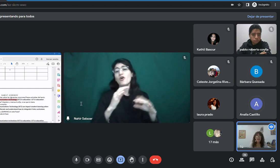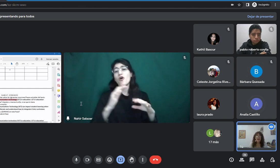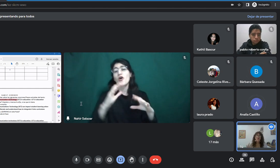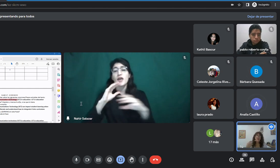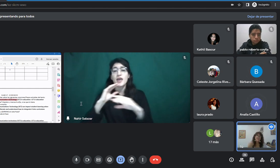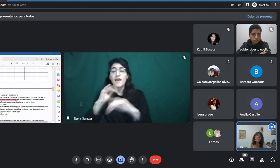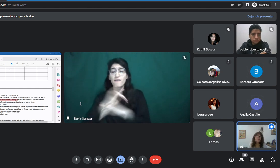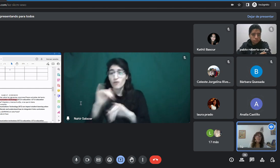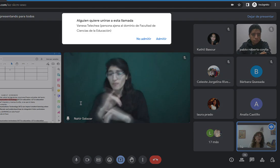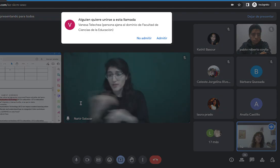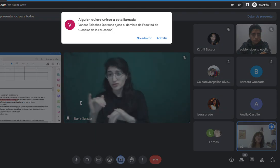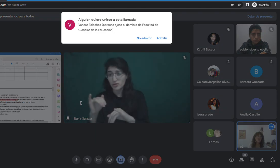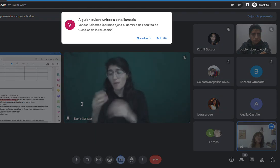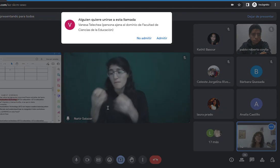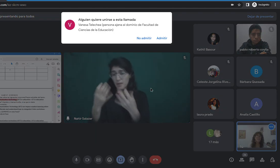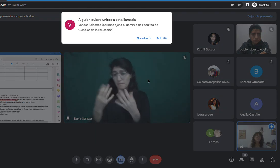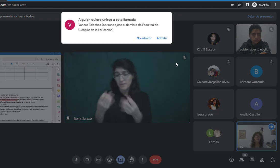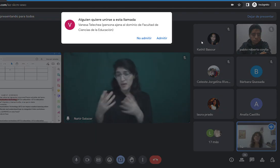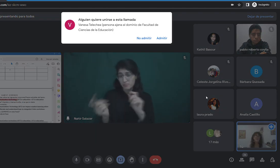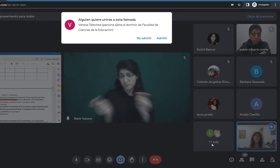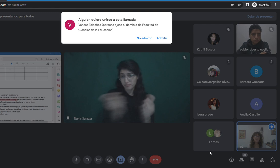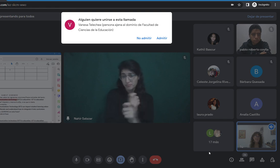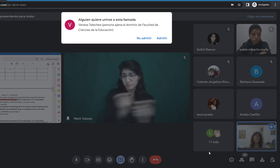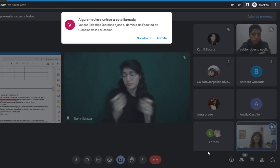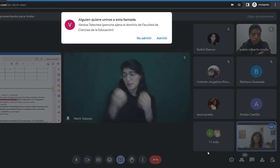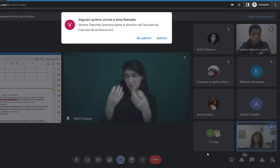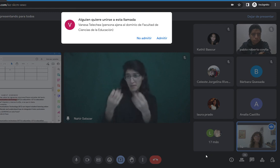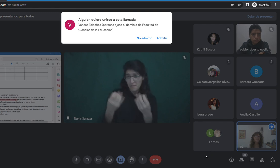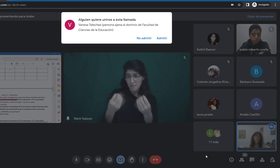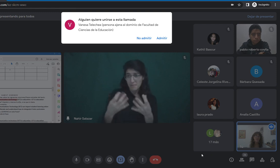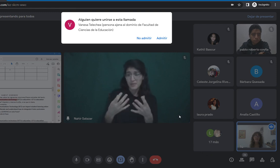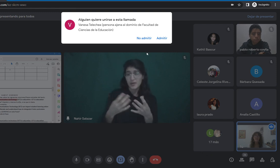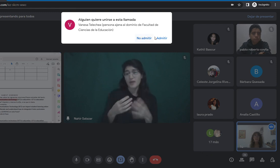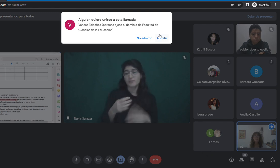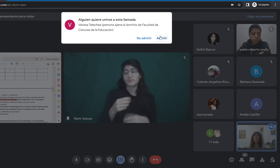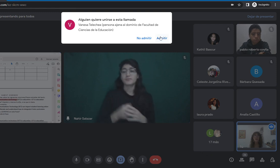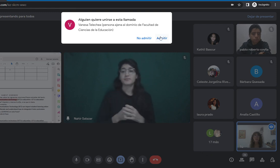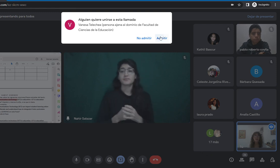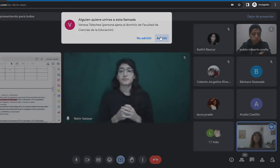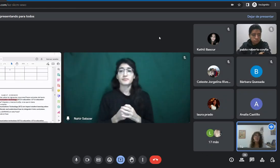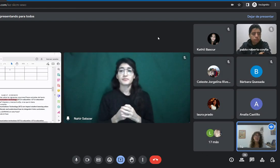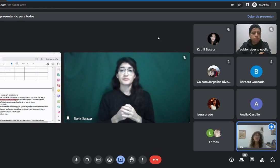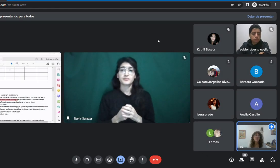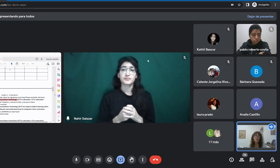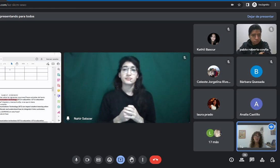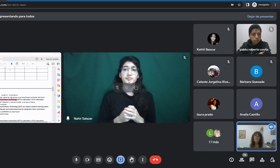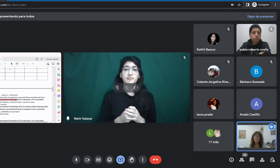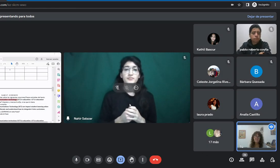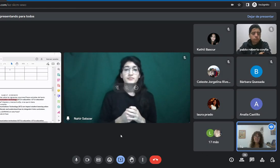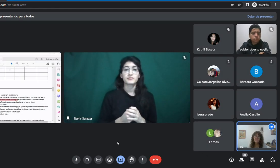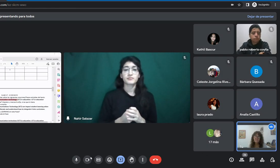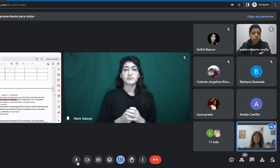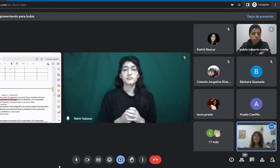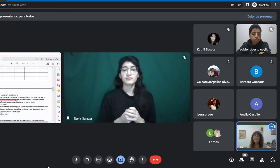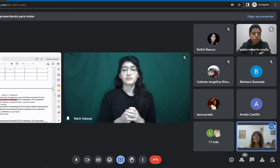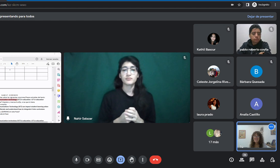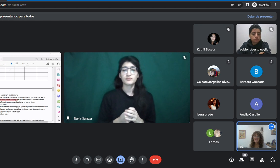Ahora, sabemos que ya es una frase hecha, entonces si ponen de la información y la comunicación, está mejor.